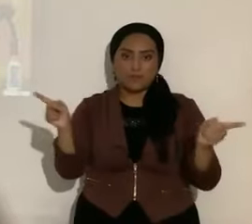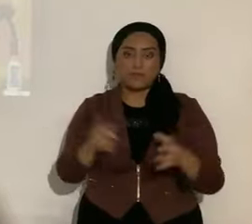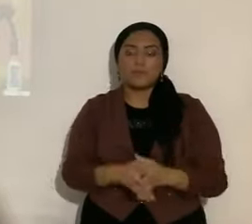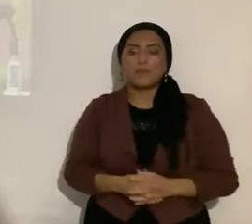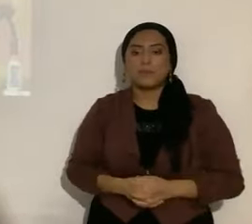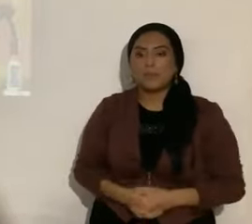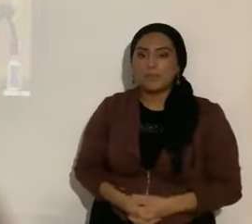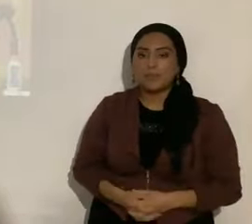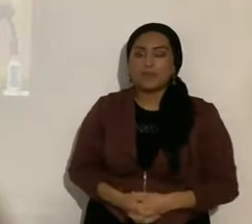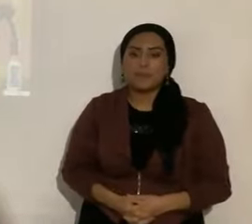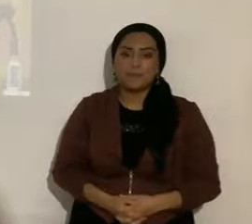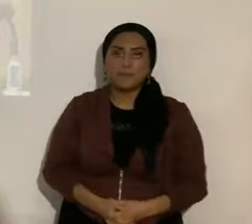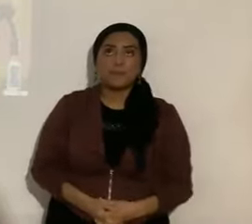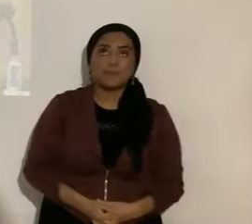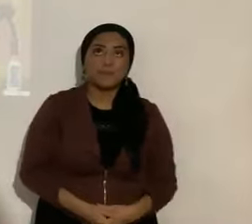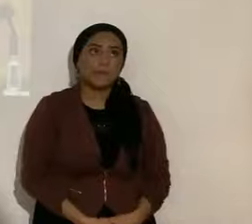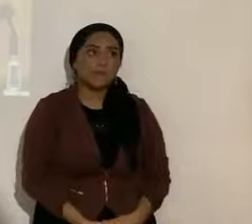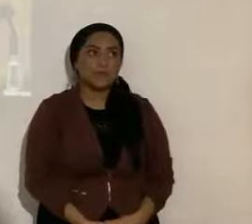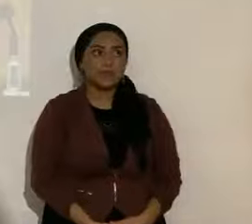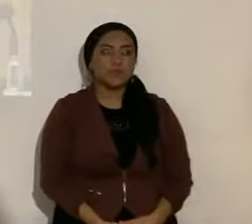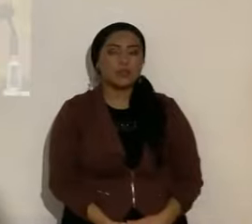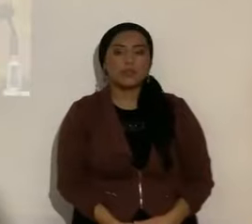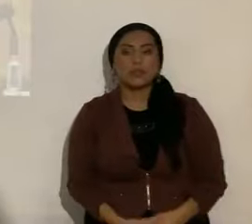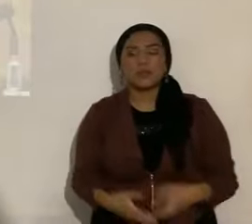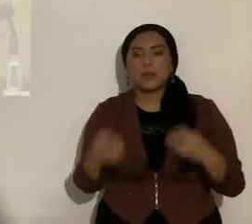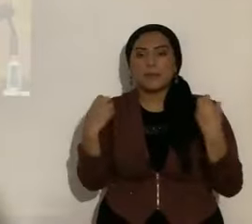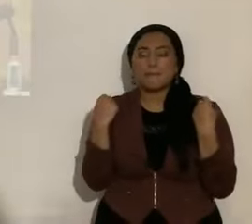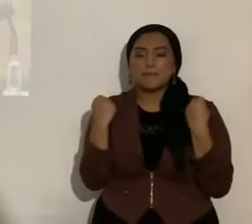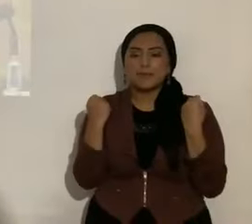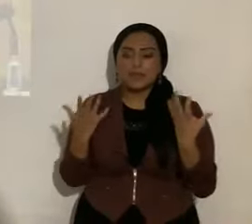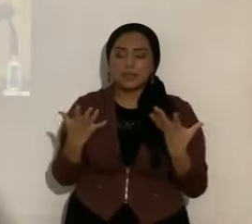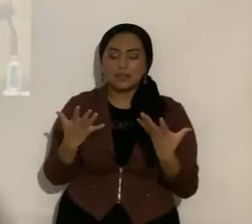gran diferencia, infinita. Entonces muchos